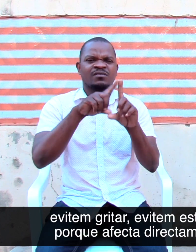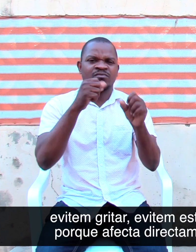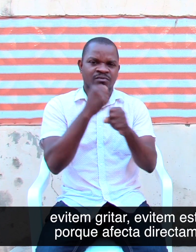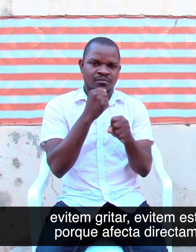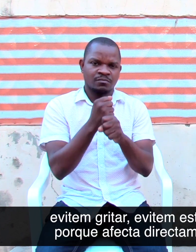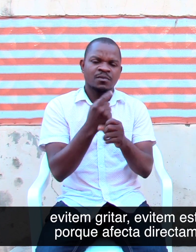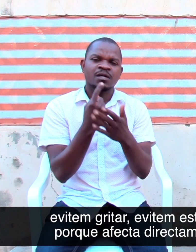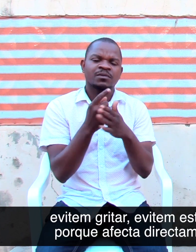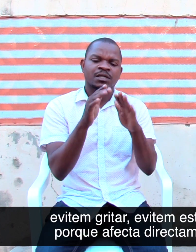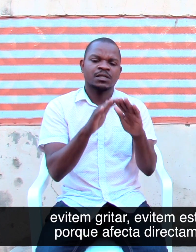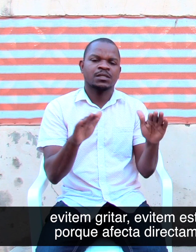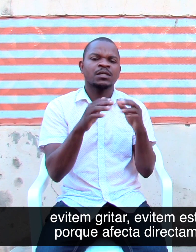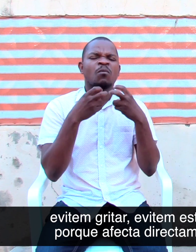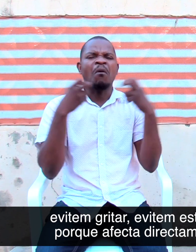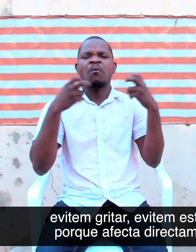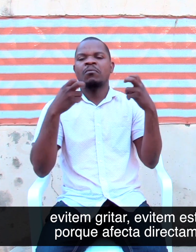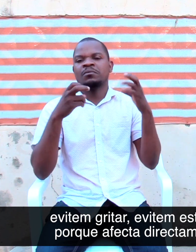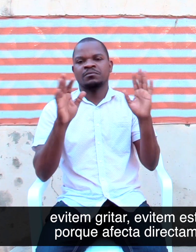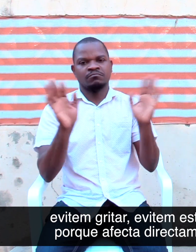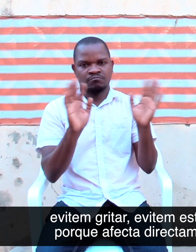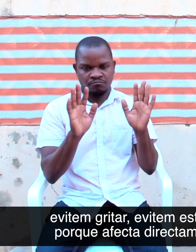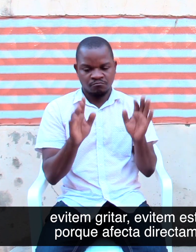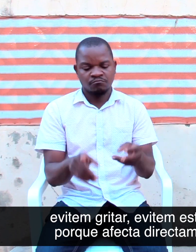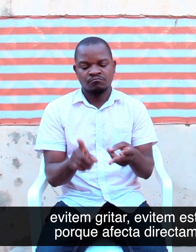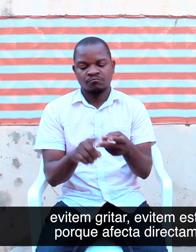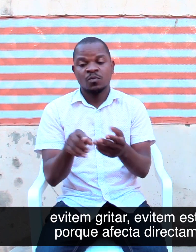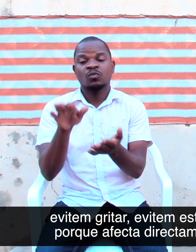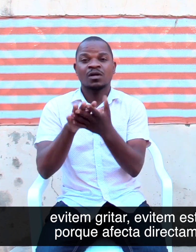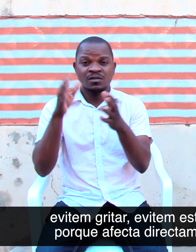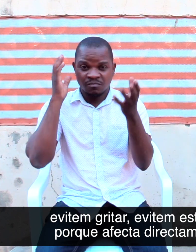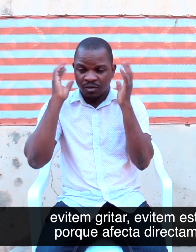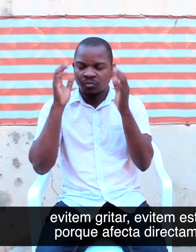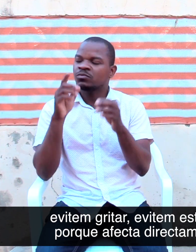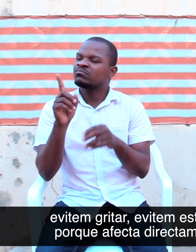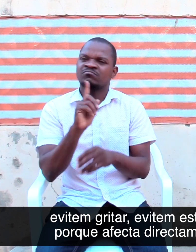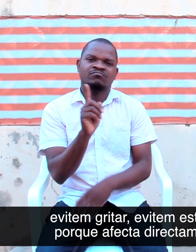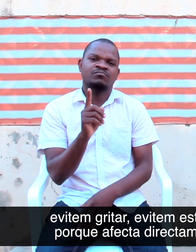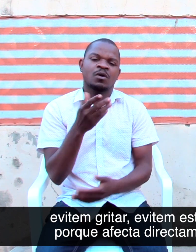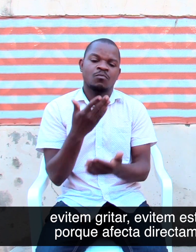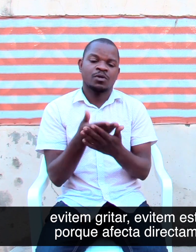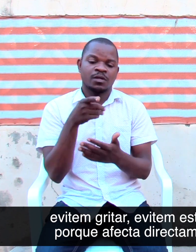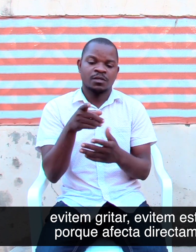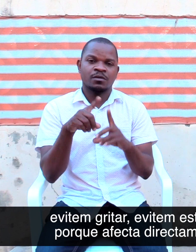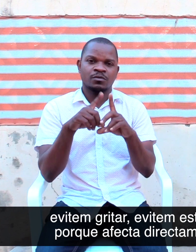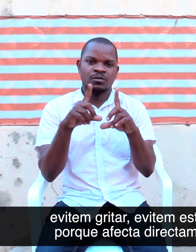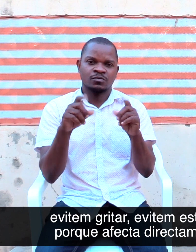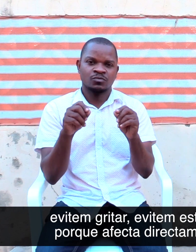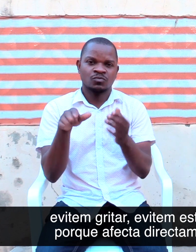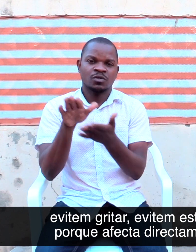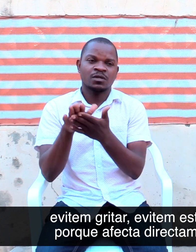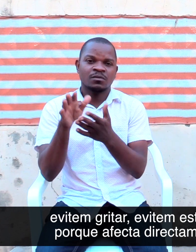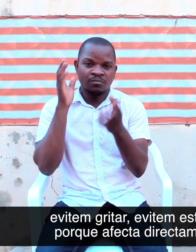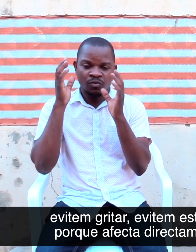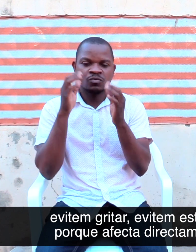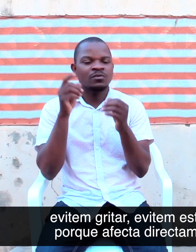evitem gritar, evitem estar em sítios com muito barulho, porque afeta diretamente a nossa